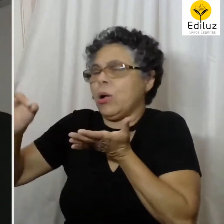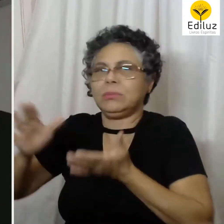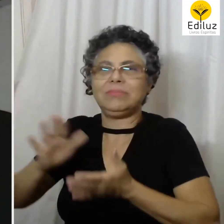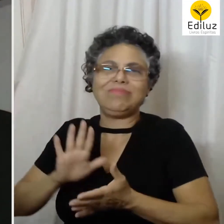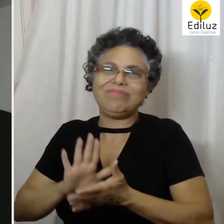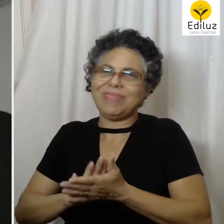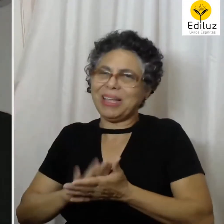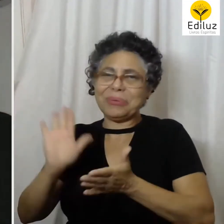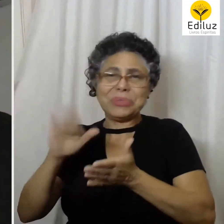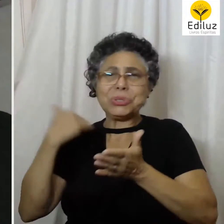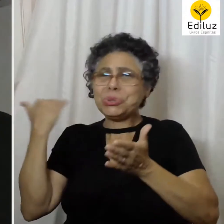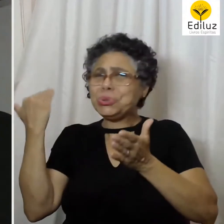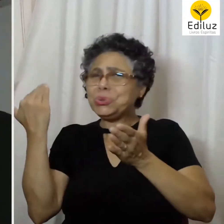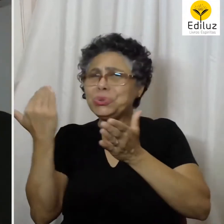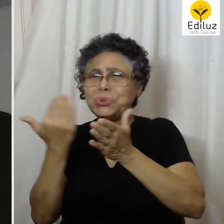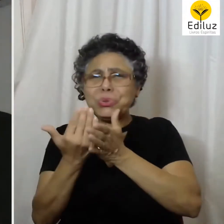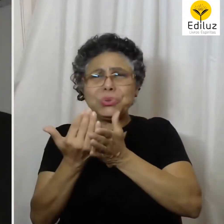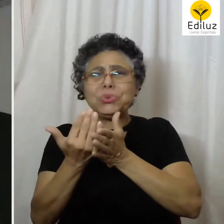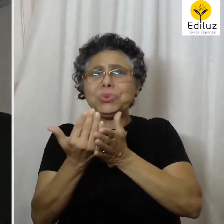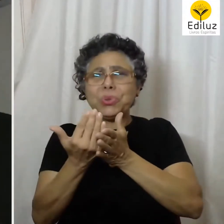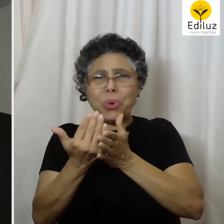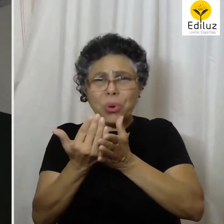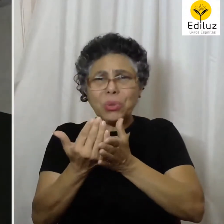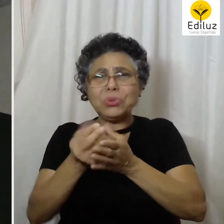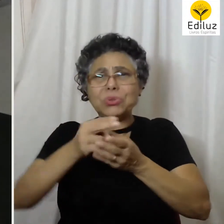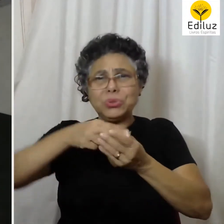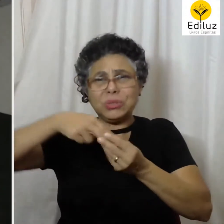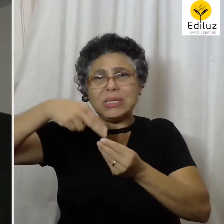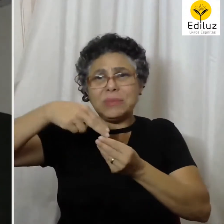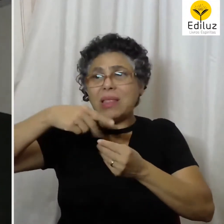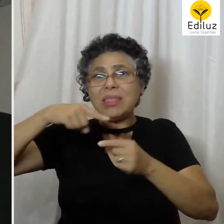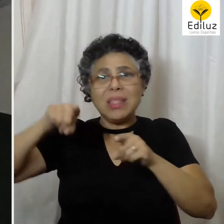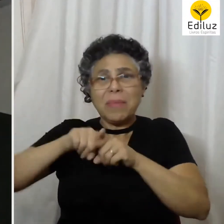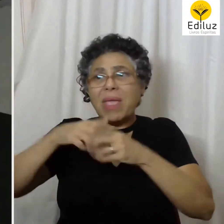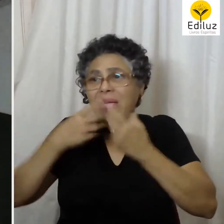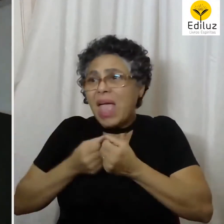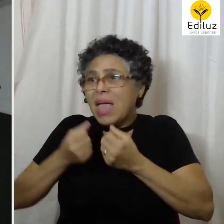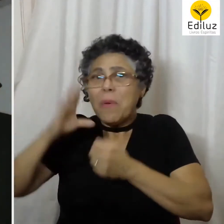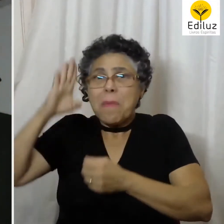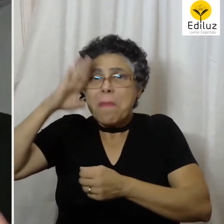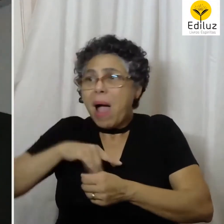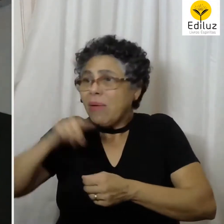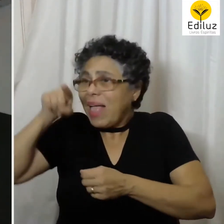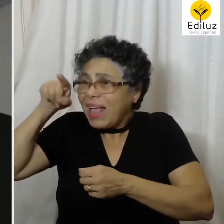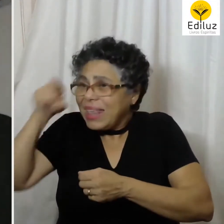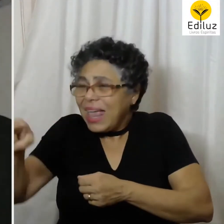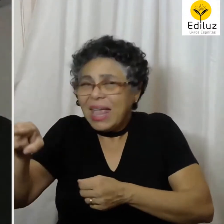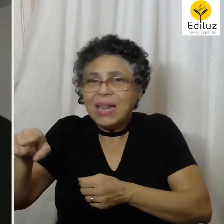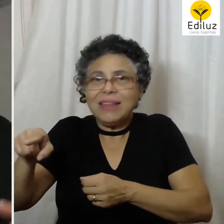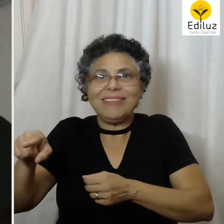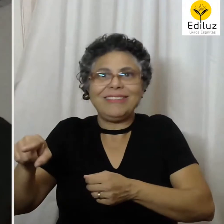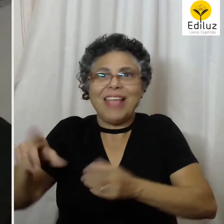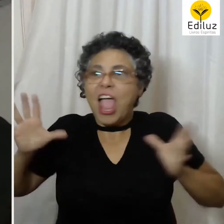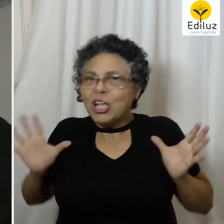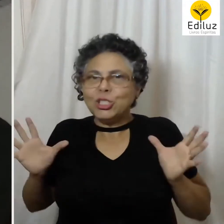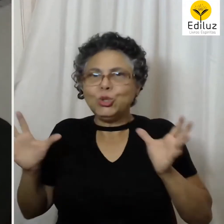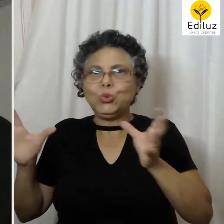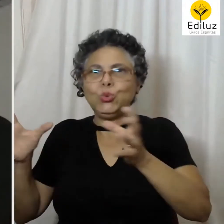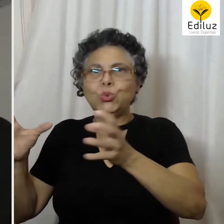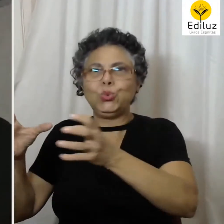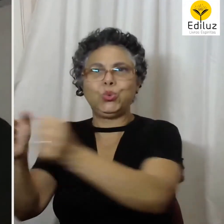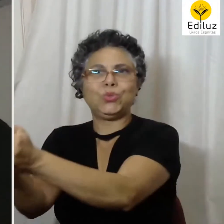os espíritos que desejam o mal daquele que eu odeio e que vão me acessar como aliados. O que é